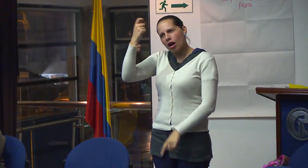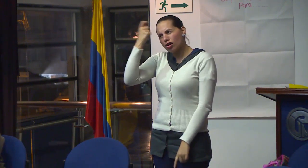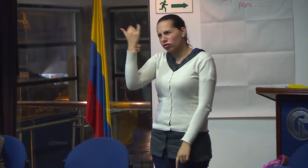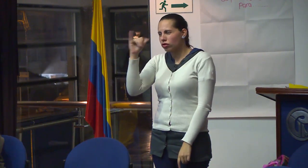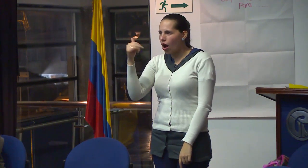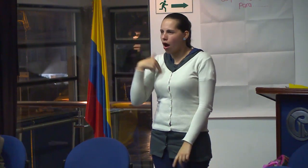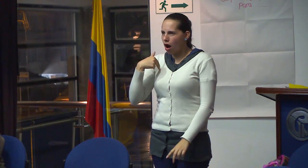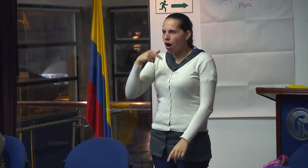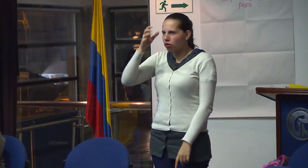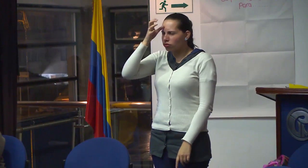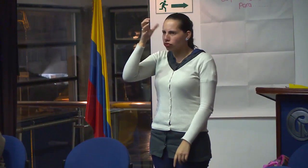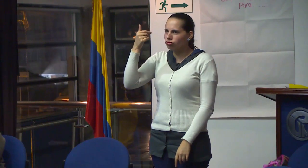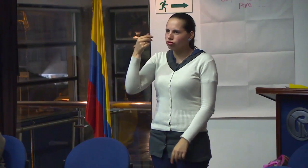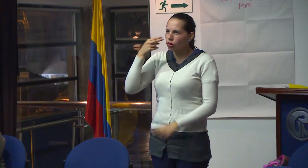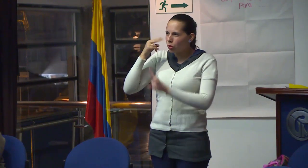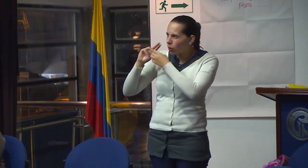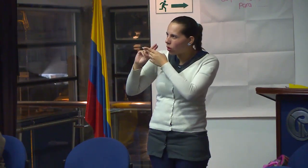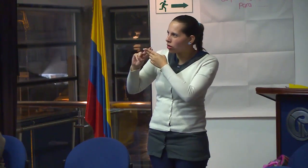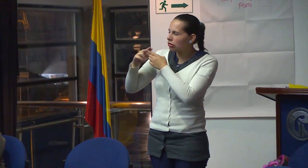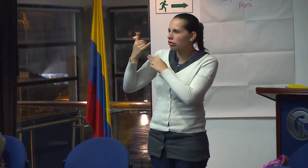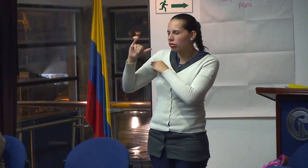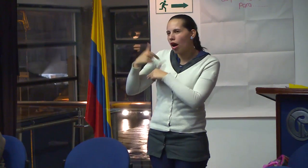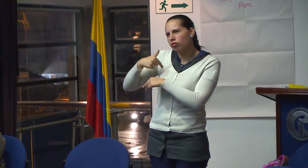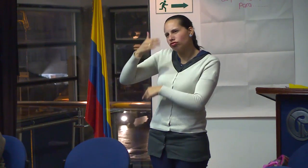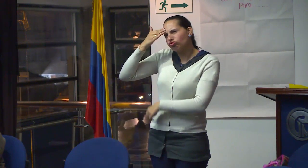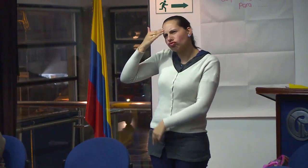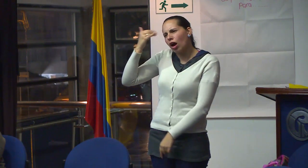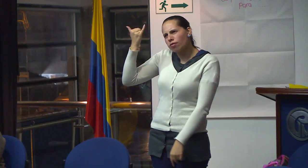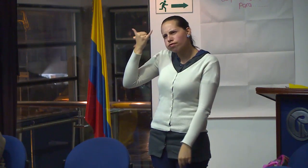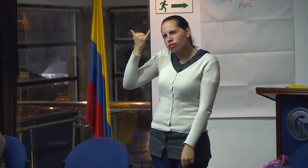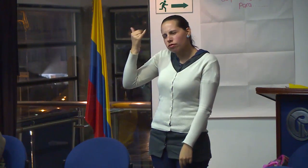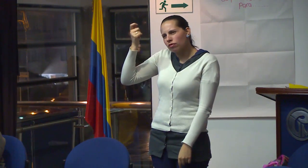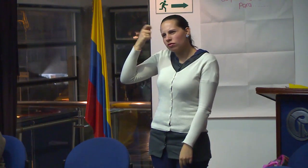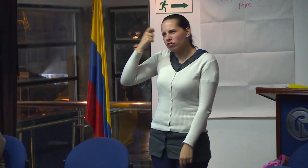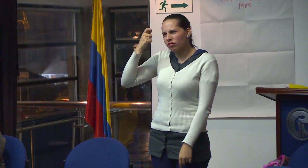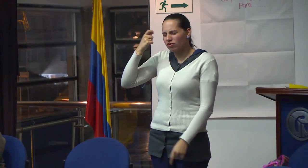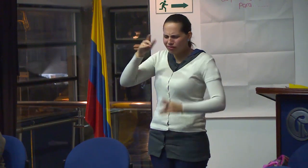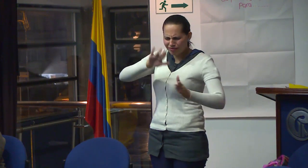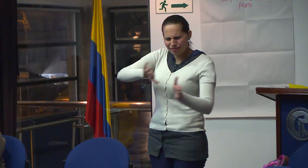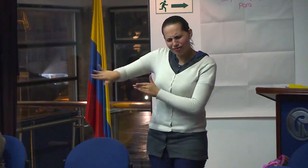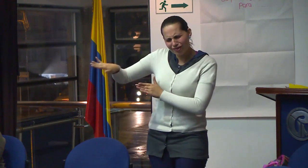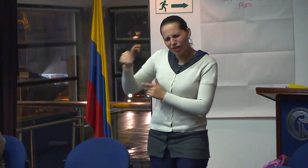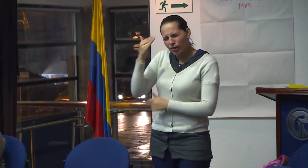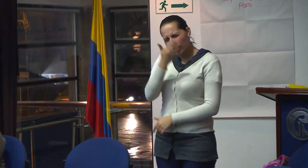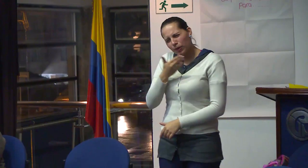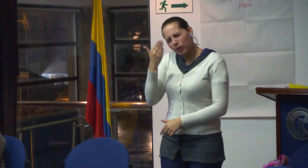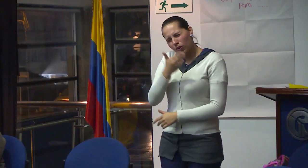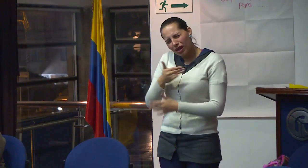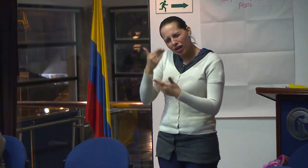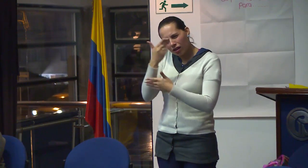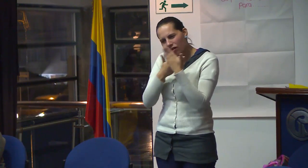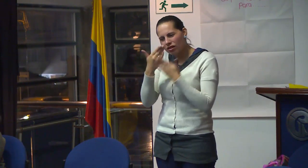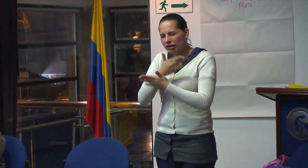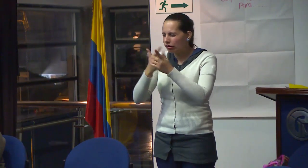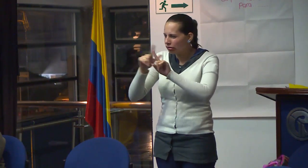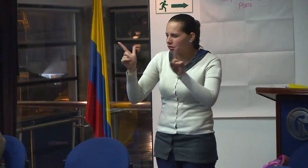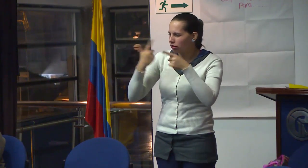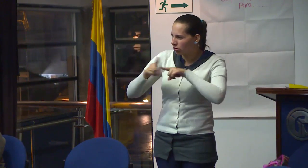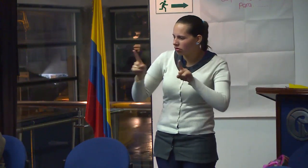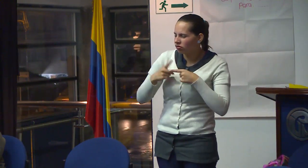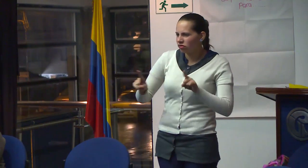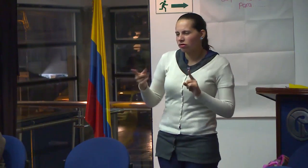yo sé, a empezar a probar. Probemos cosas totalmente diferentes. Puede ser que no obtengamos los resultados esperados,